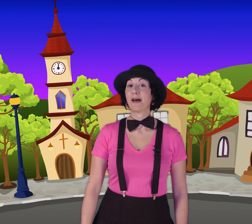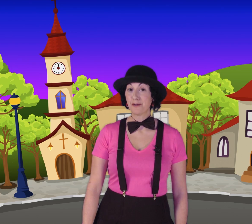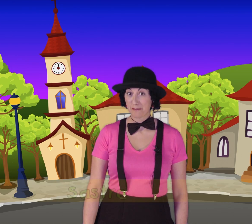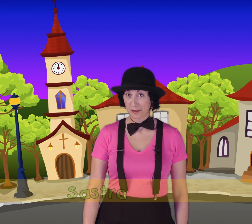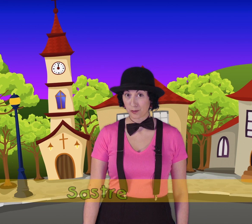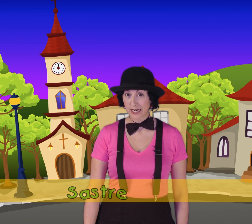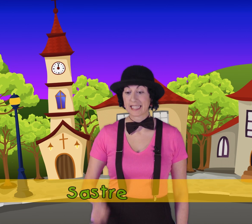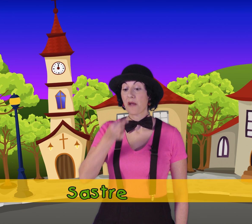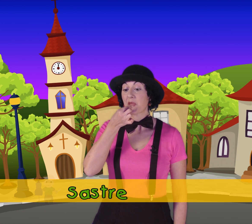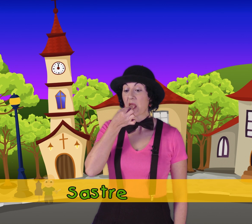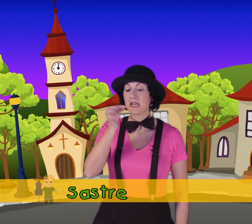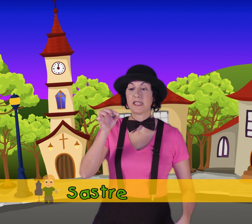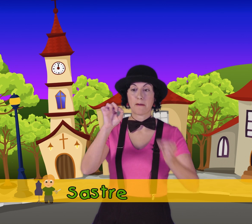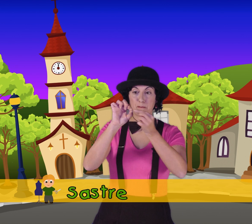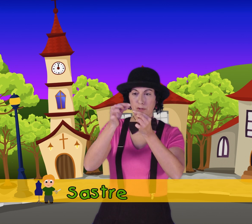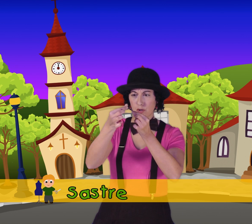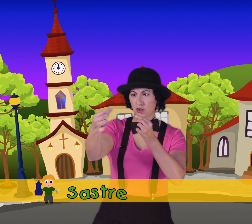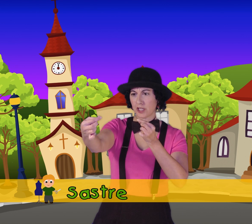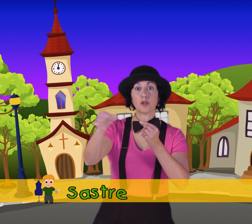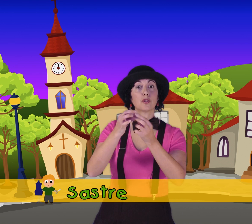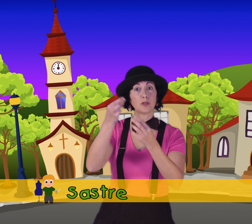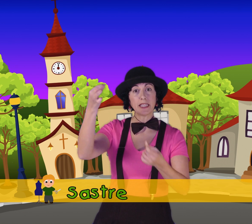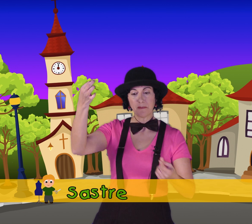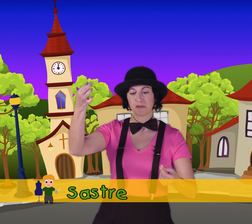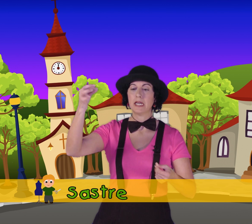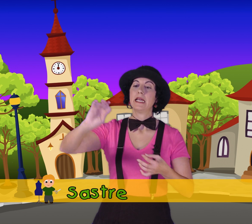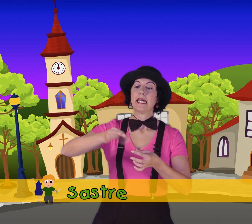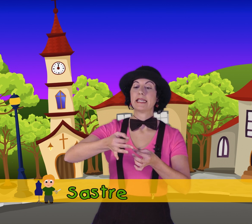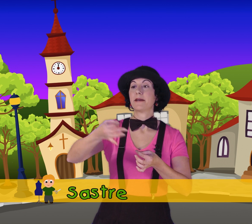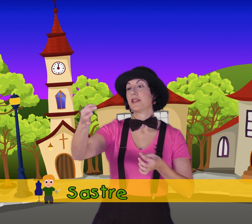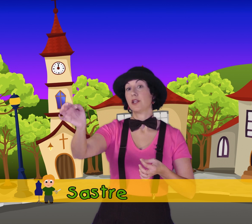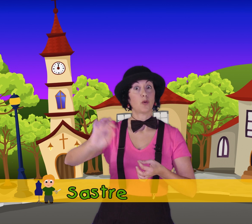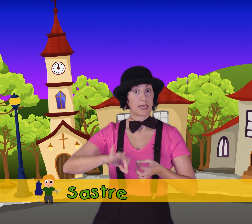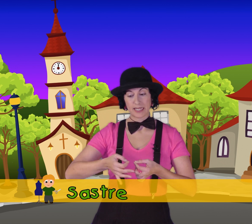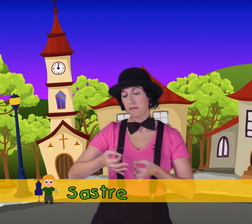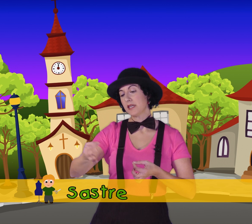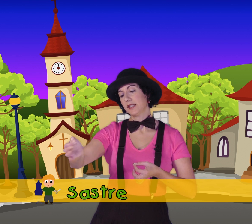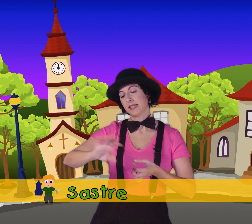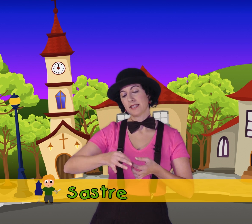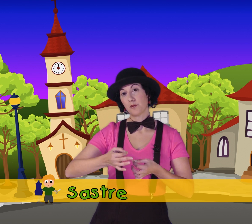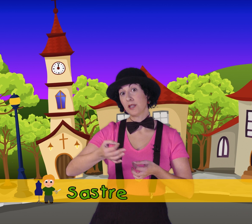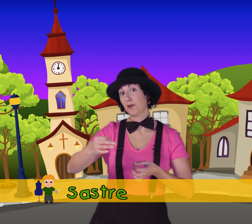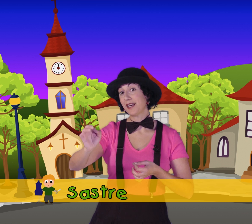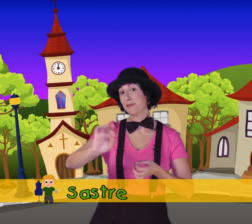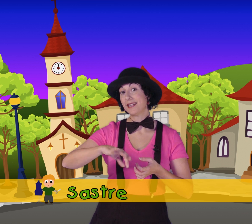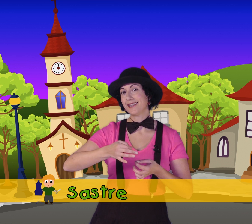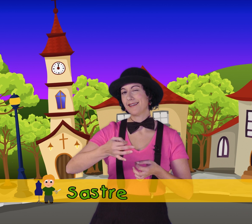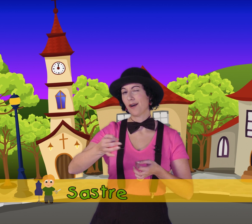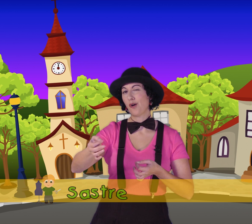Había una vez un sastre que estaba cosiendo en su taller. Estaba haciendo unas camisas cuando de repente oyó